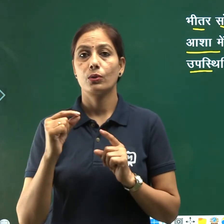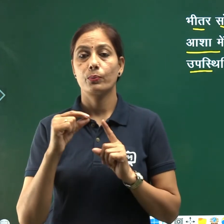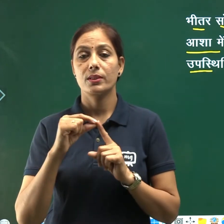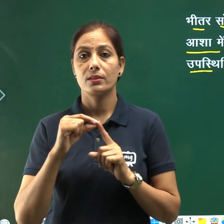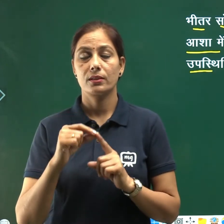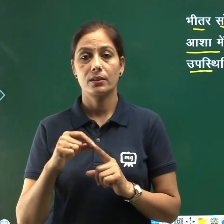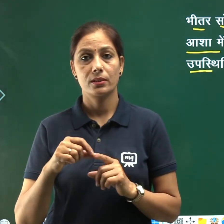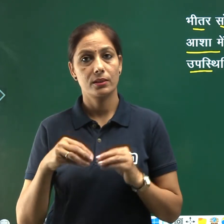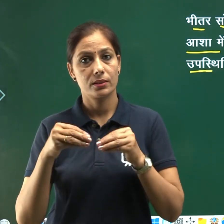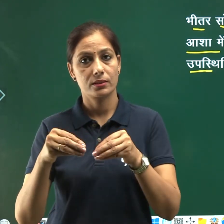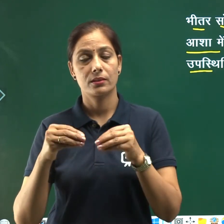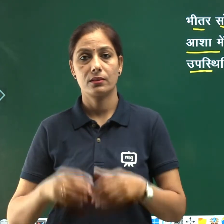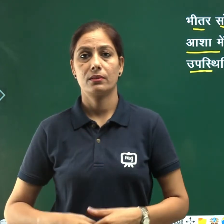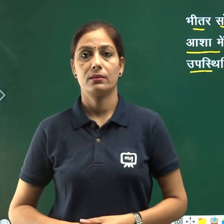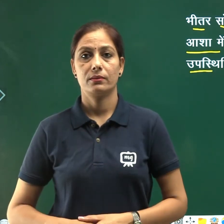दर्ज कराते हैं,